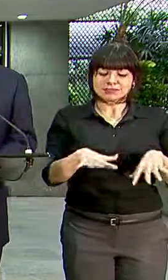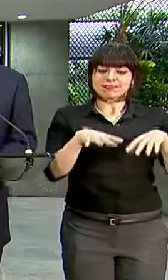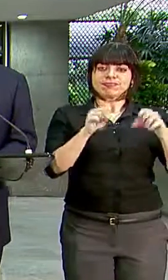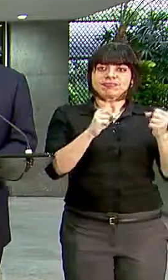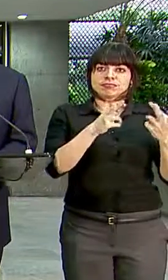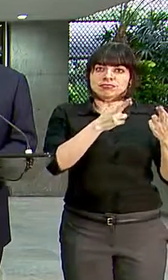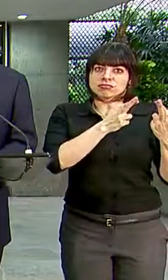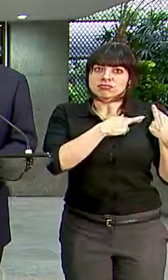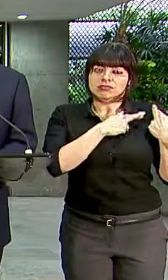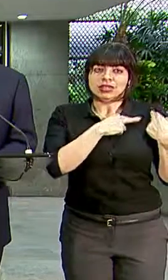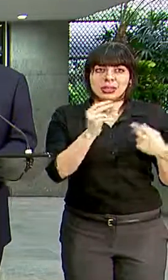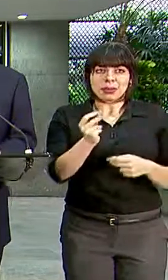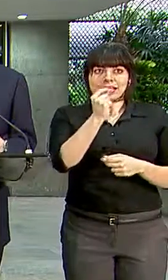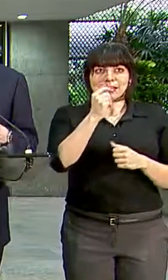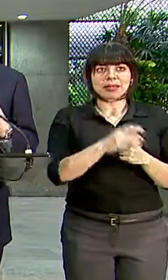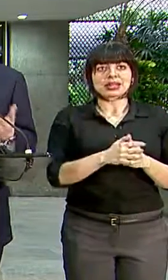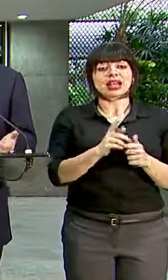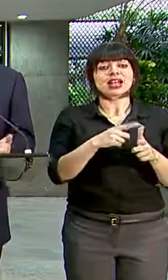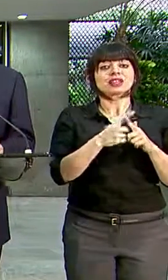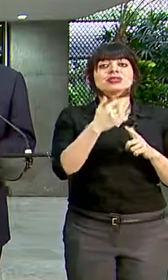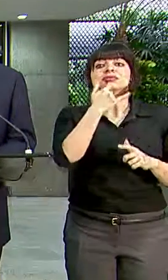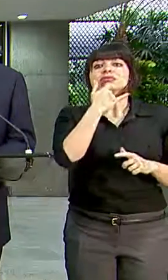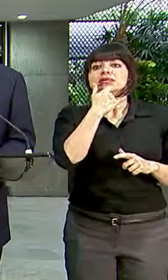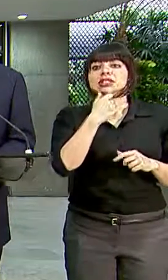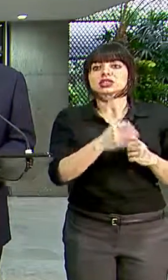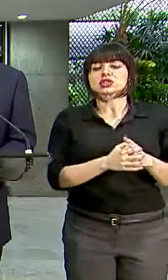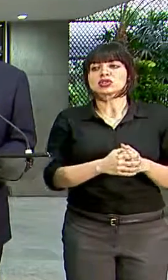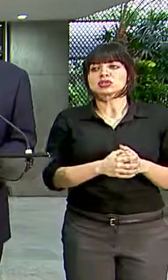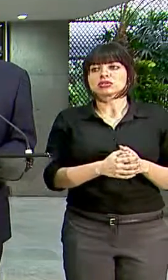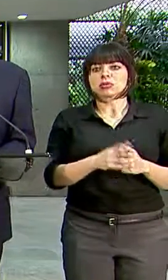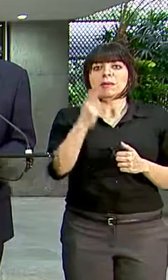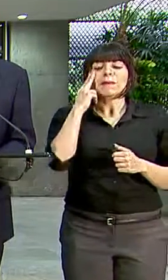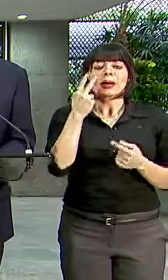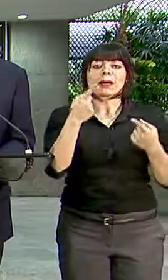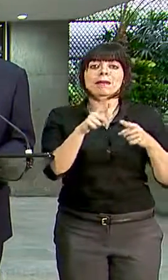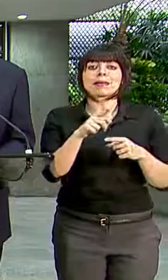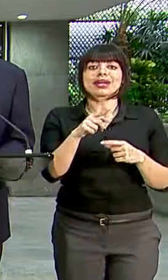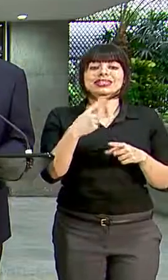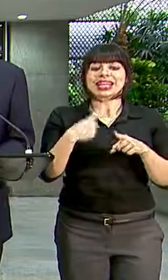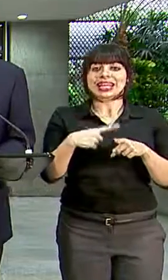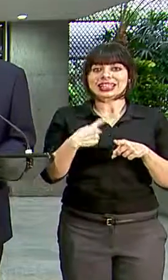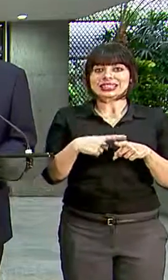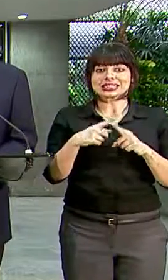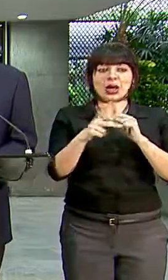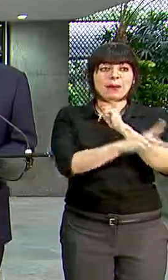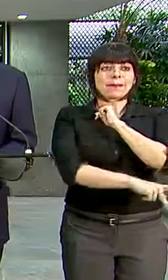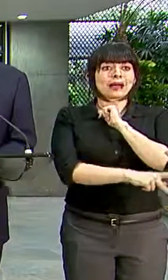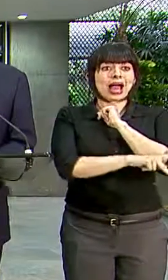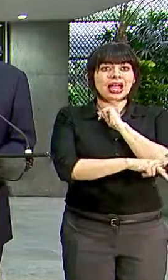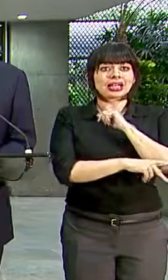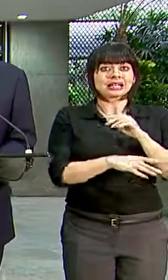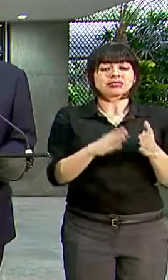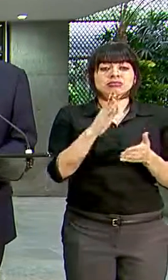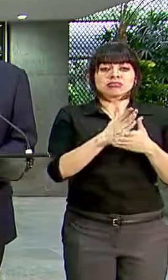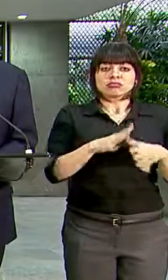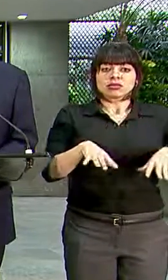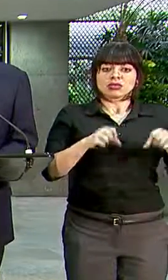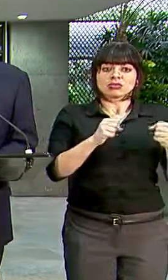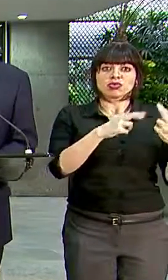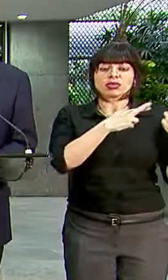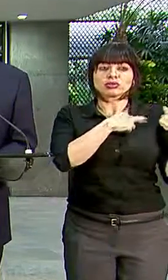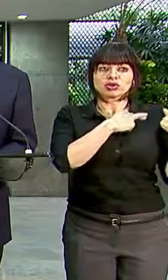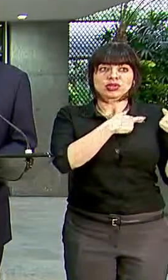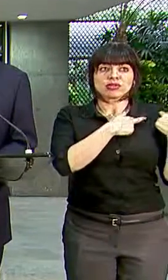asumirlas inmediatamente, y lo que pasó es que vemos lo que pasa en Grecia, un país que dejó de asumir sus